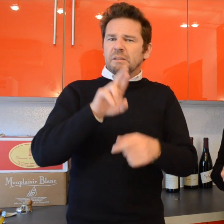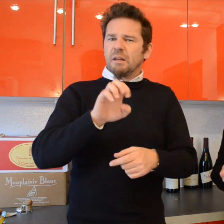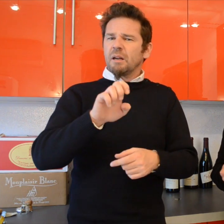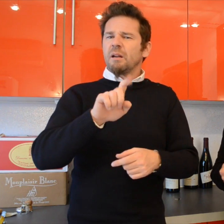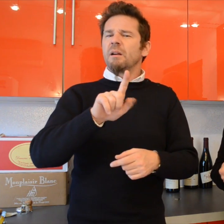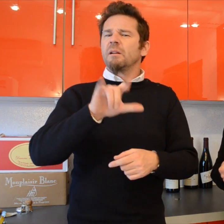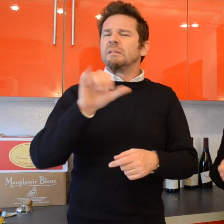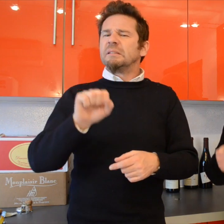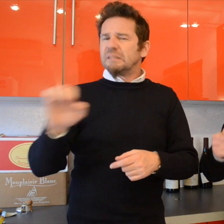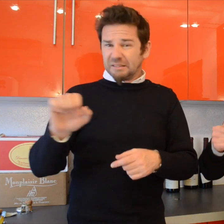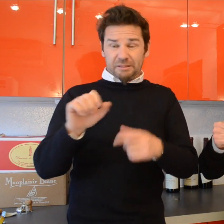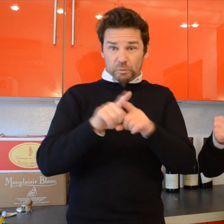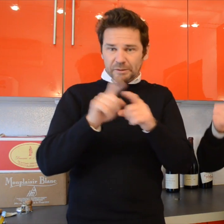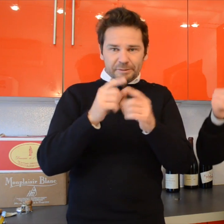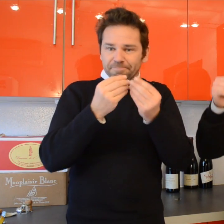surprenant, qui est assez agréable.